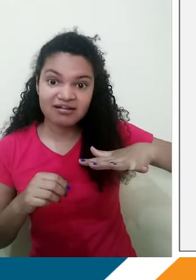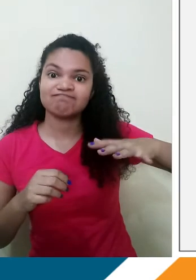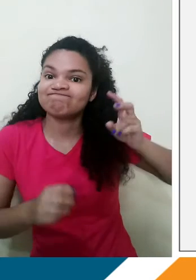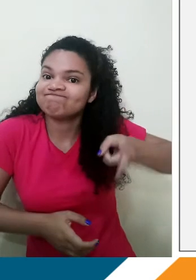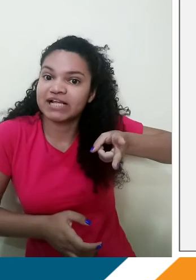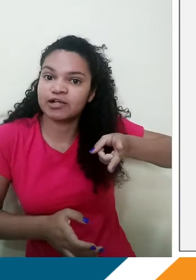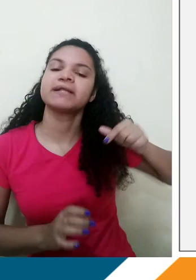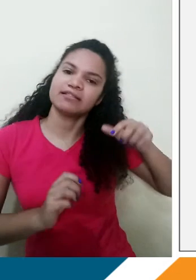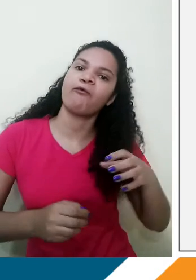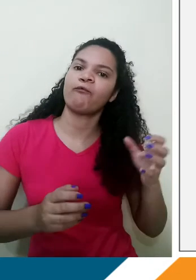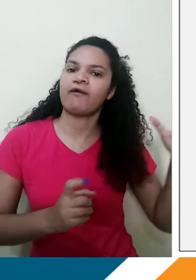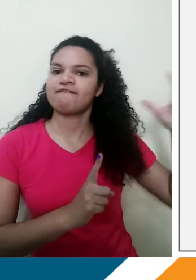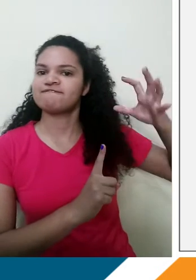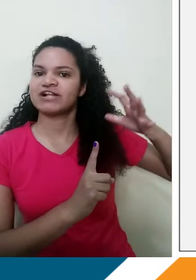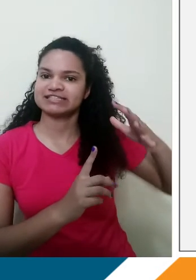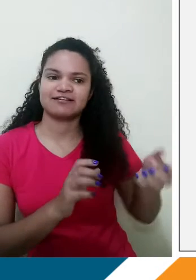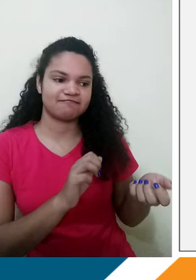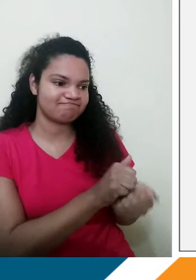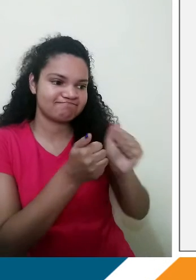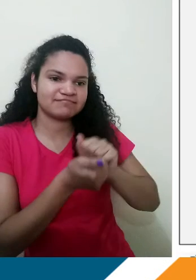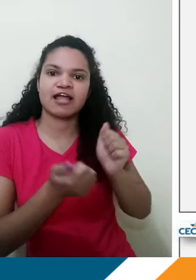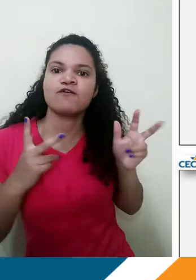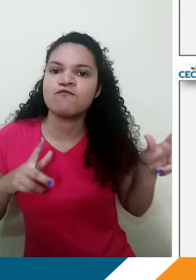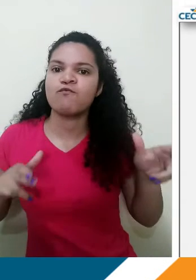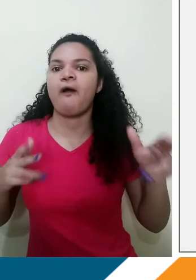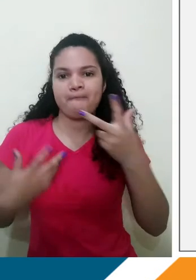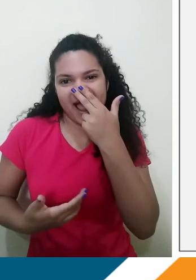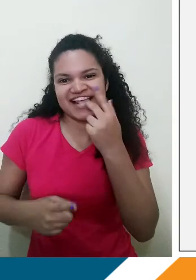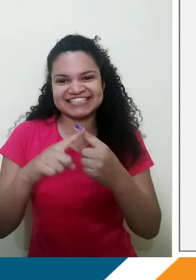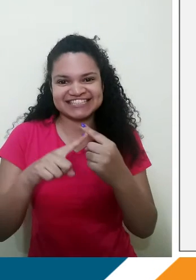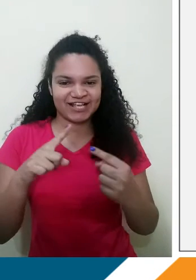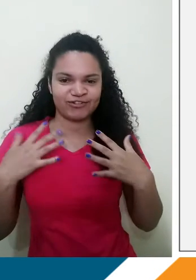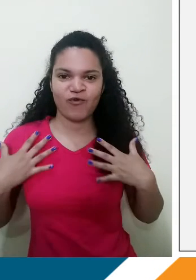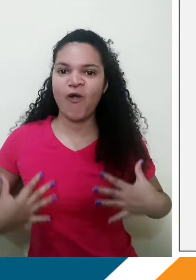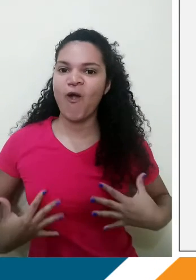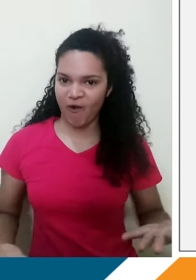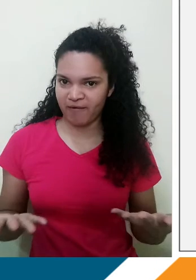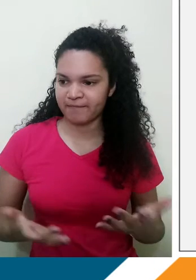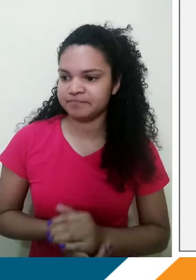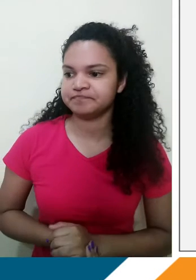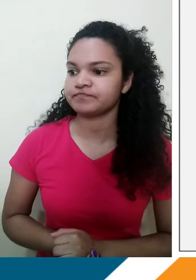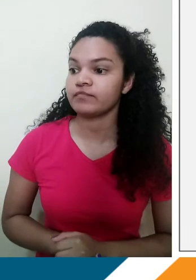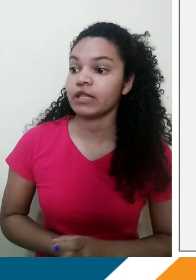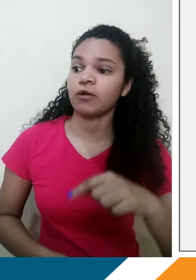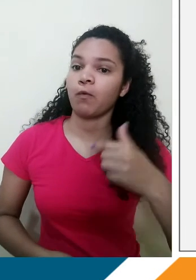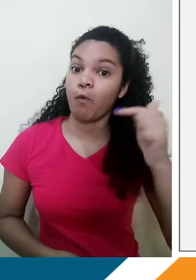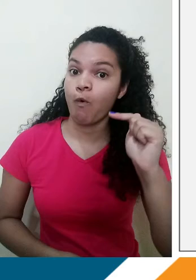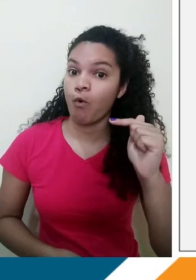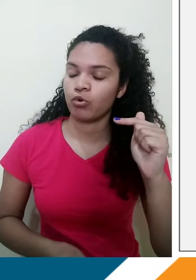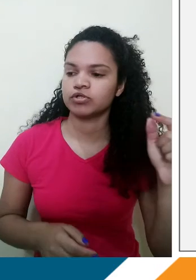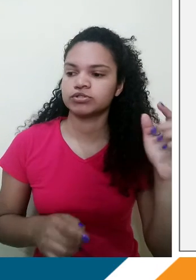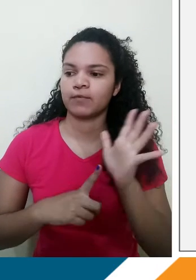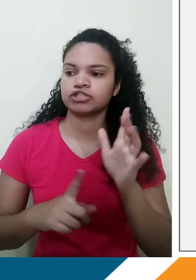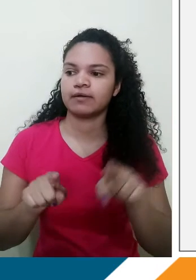de convergência adaptativa. Outro conceito colocado na questão é o conceito de coevolução. A coevolução